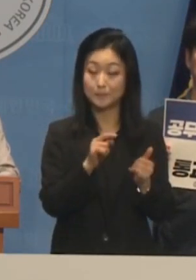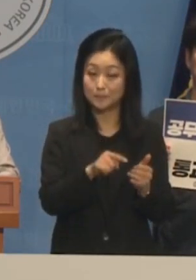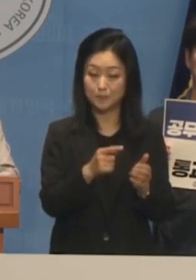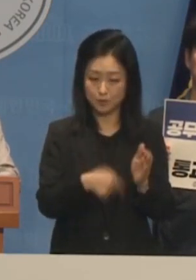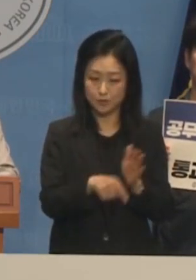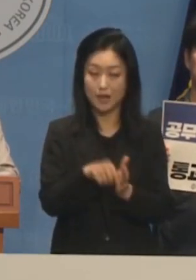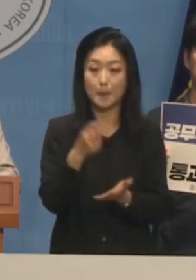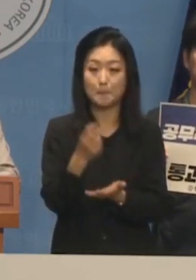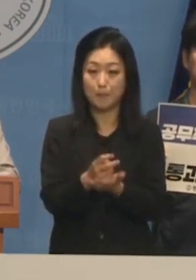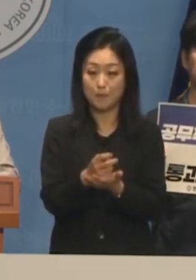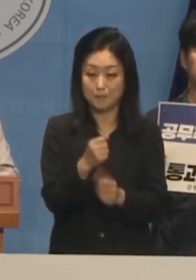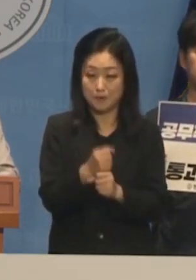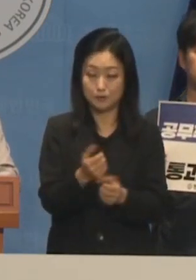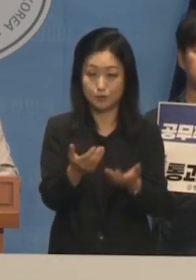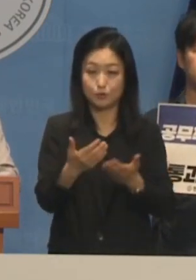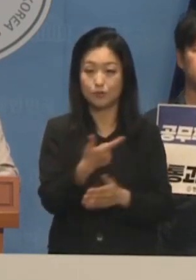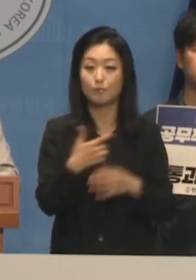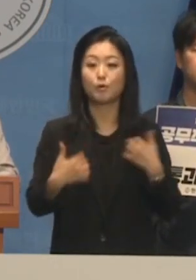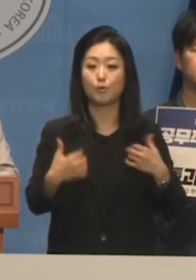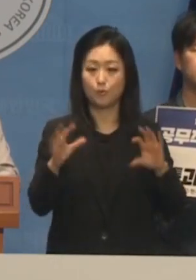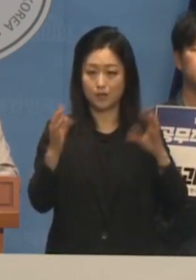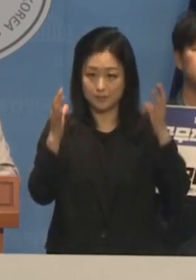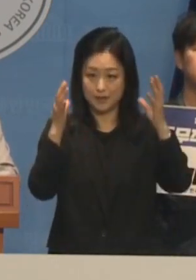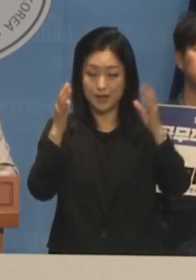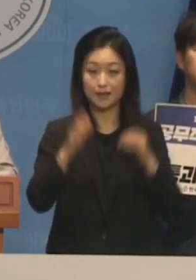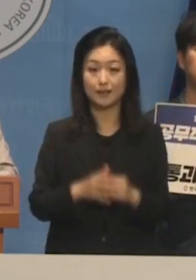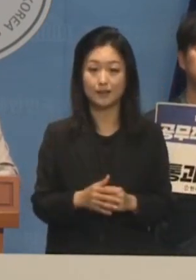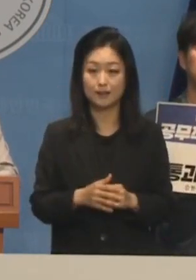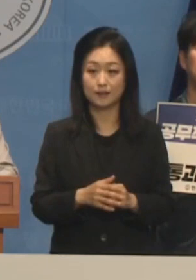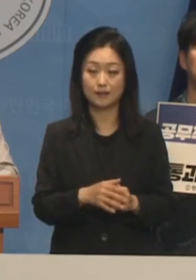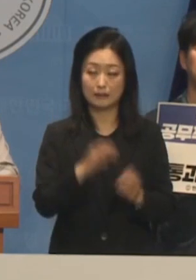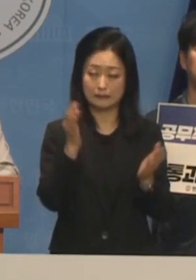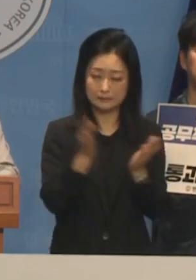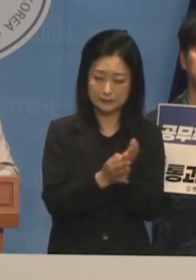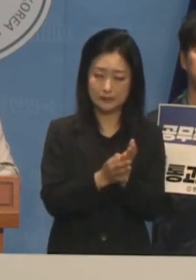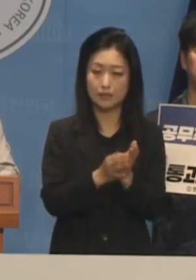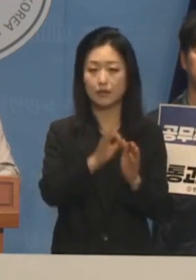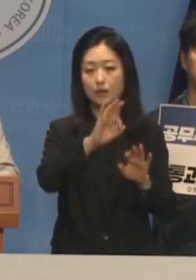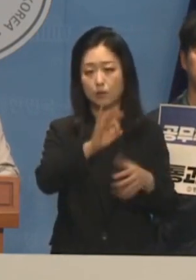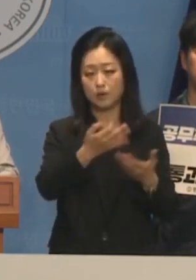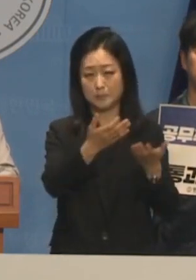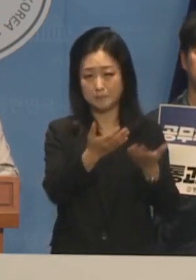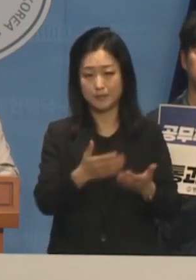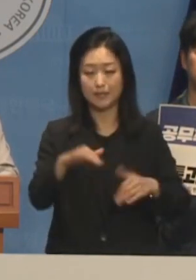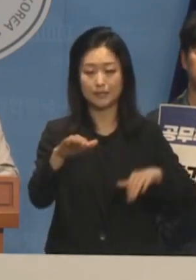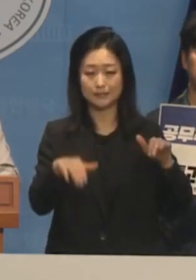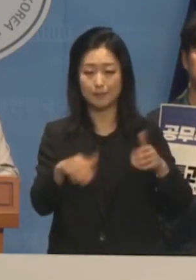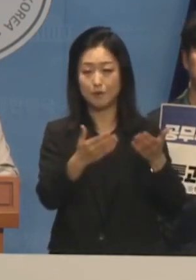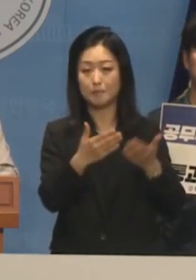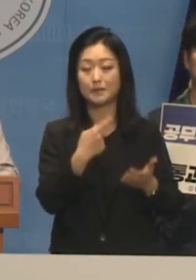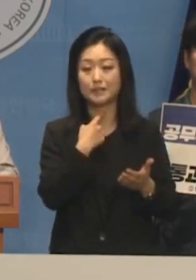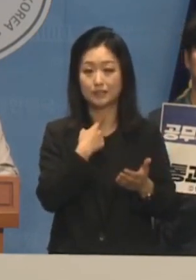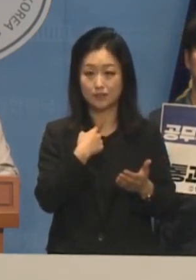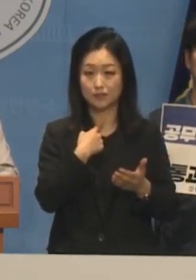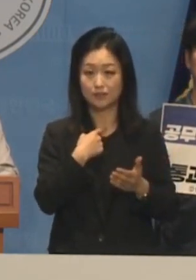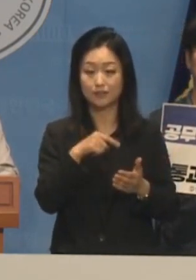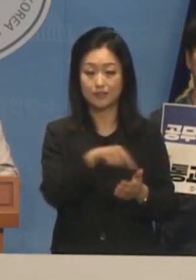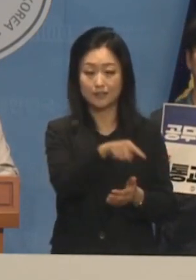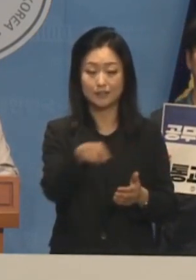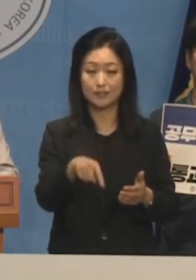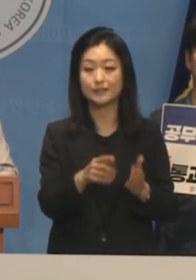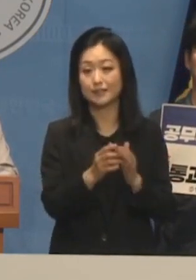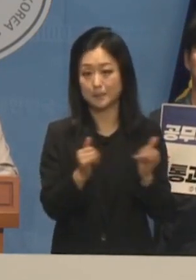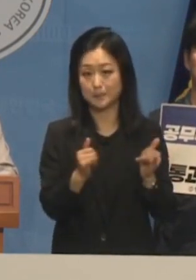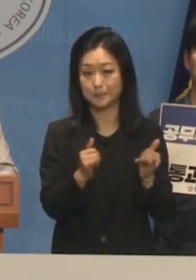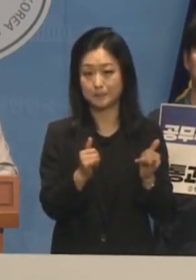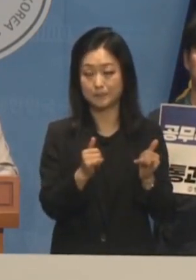발의를 환영합니다. 그동안 임금 등 노동조건에서 불합리한 차별을 당해왔던 공공부문 비정규직